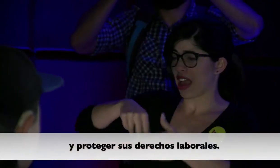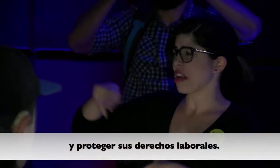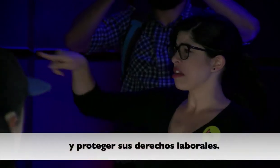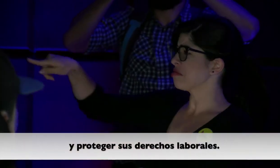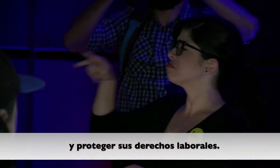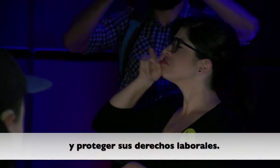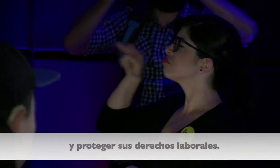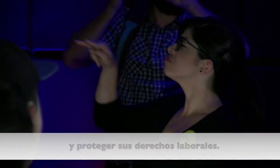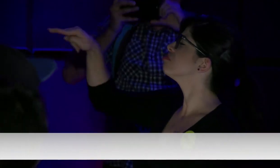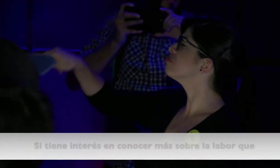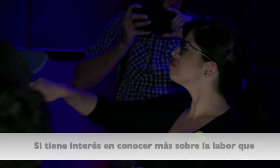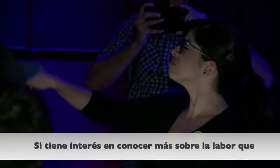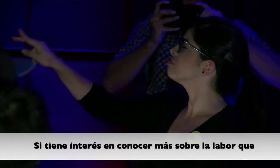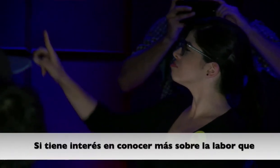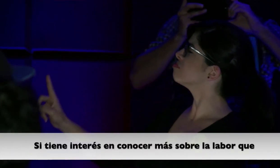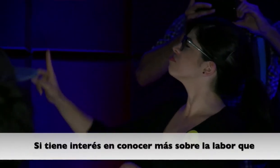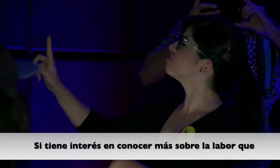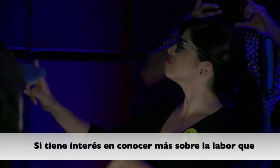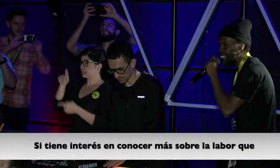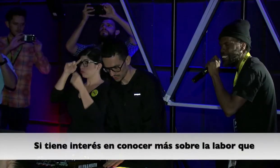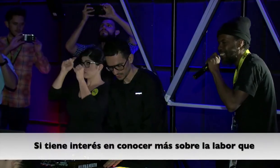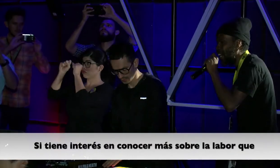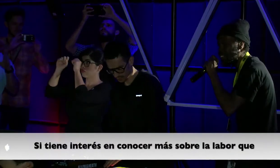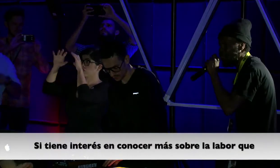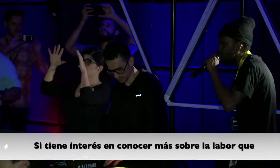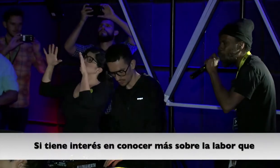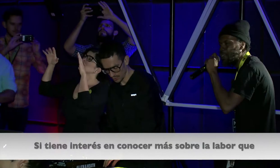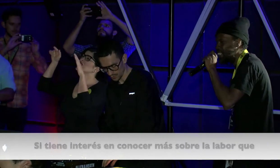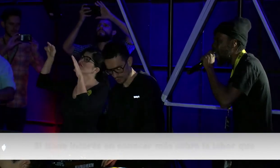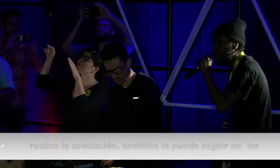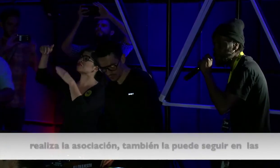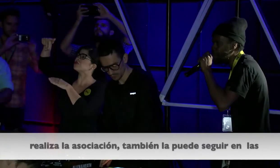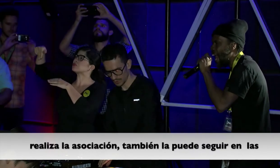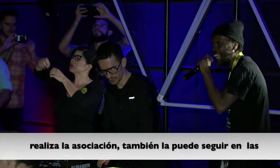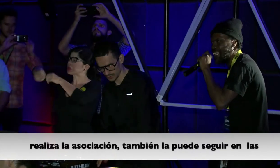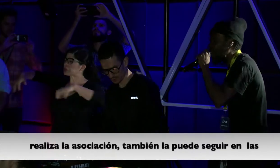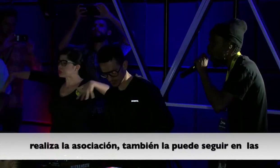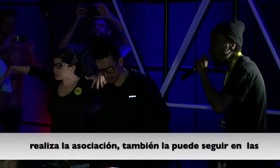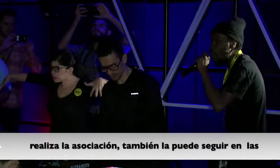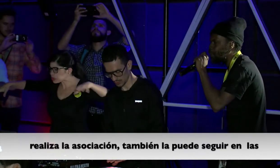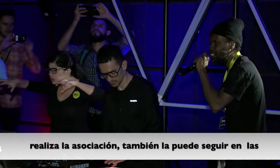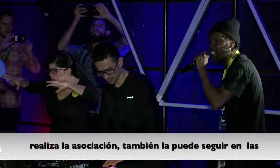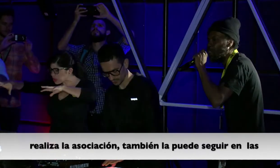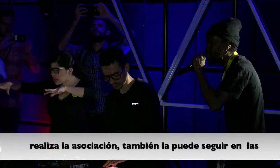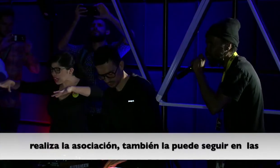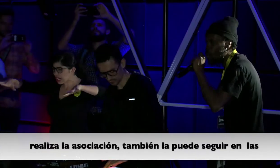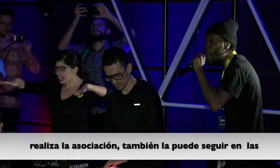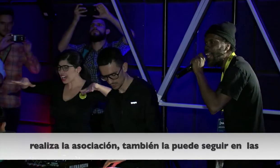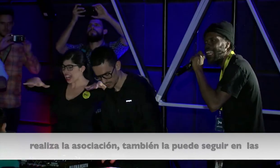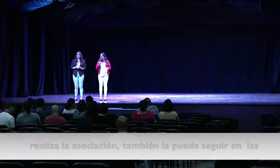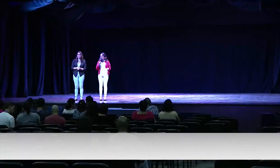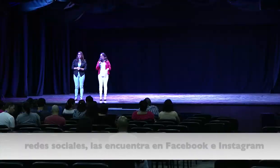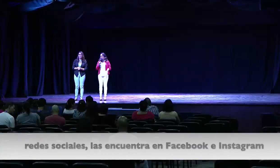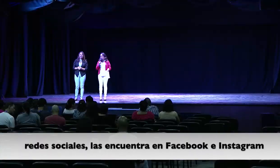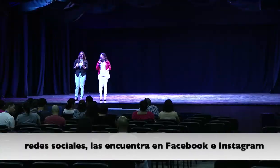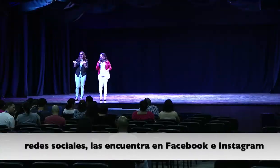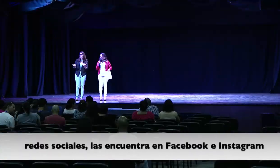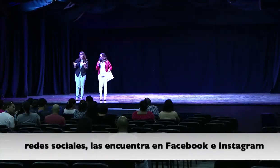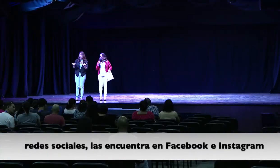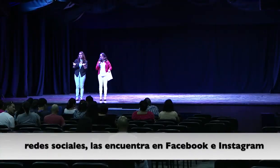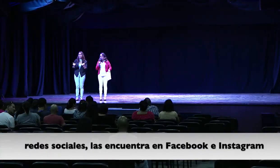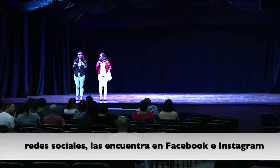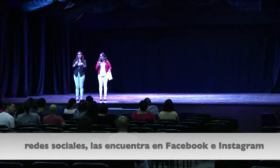proteger sus derechos laborales si tiene interés en conocer más sobre la labor que realiza la asociación también las puede seguir en las redes sociales